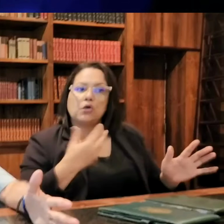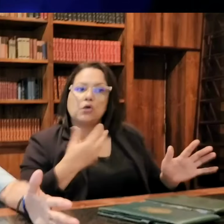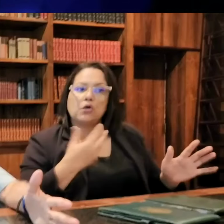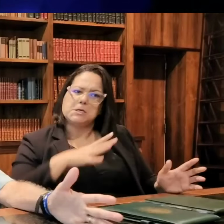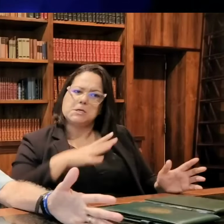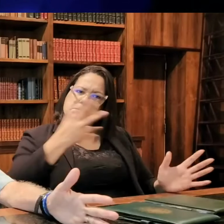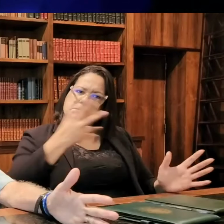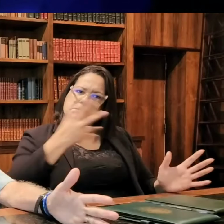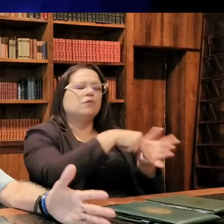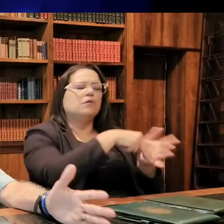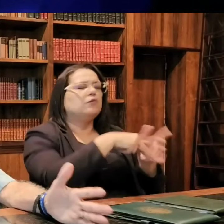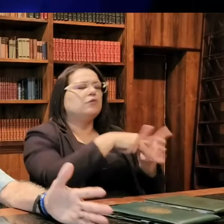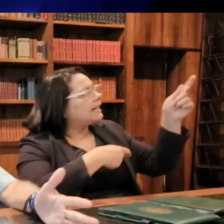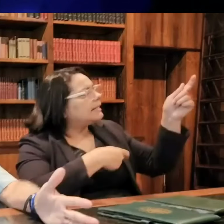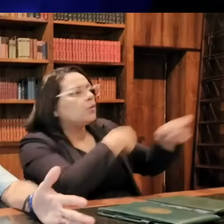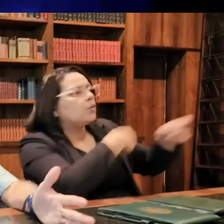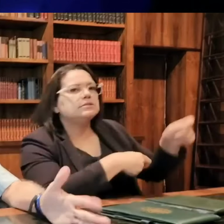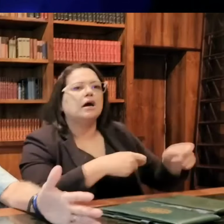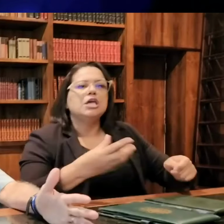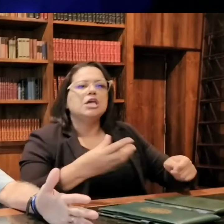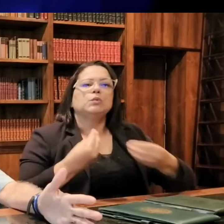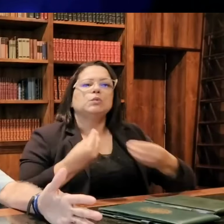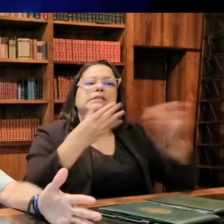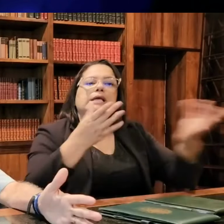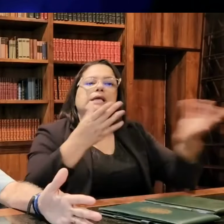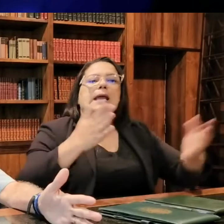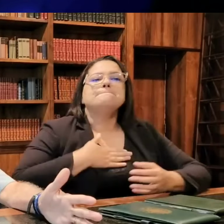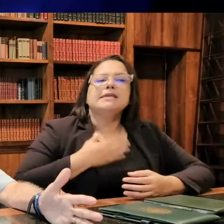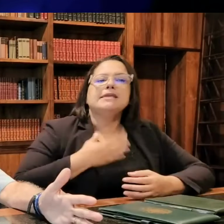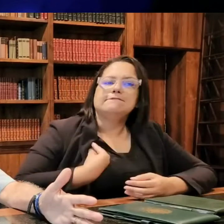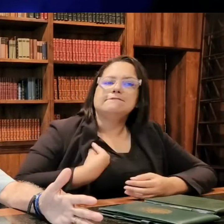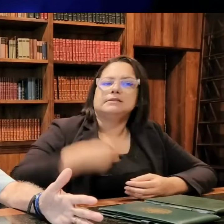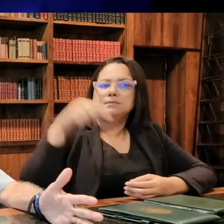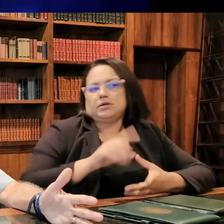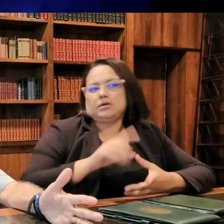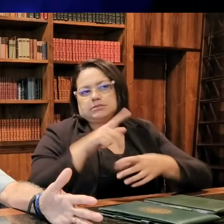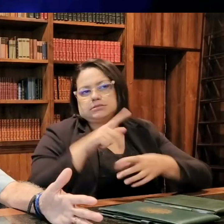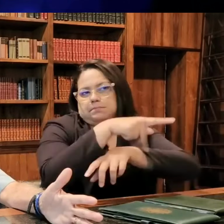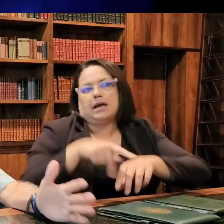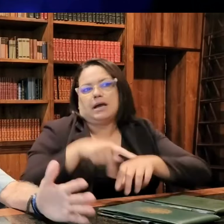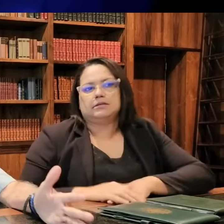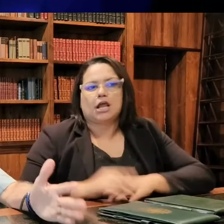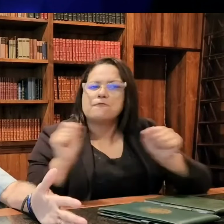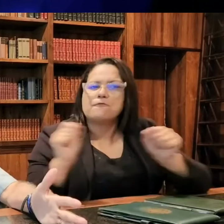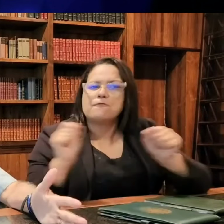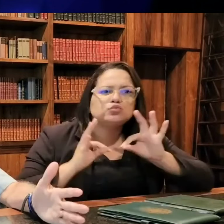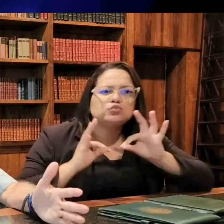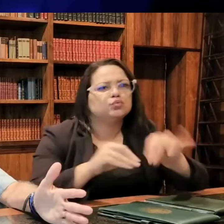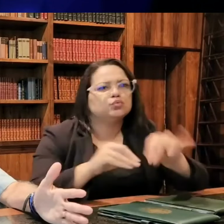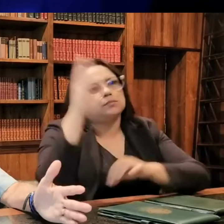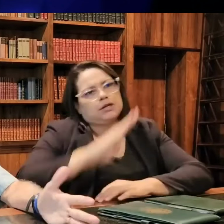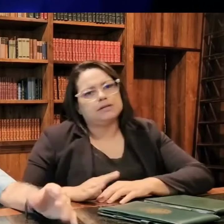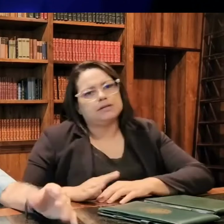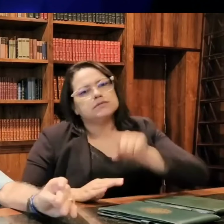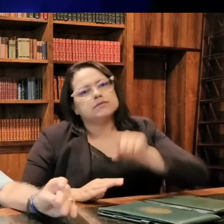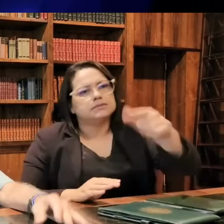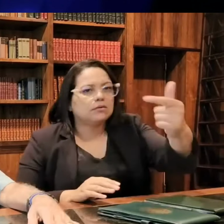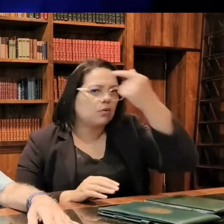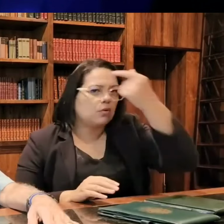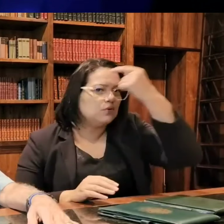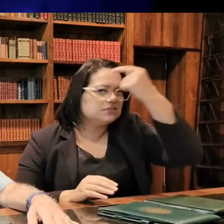O tripartite, né? Lá, lembra Montesquieu, numa democracia,